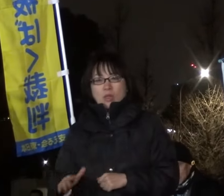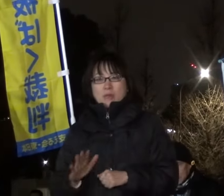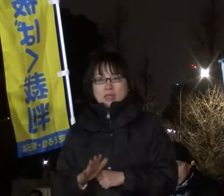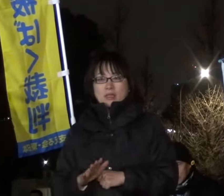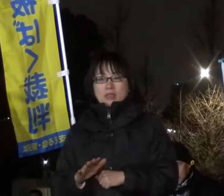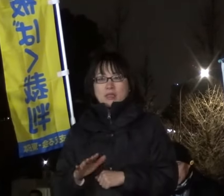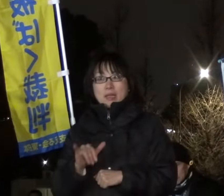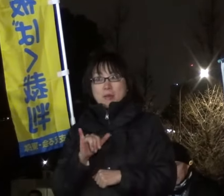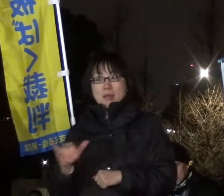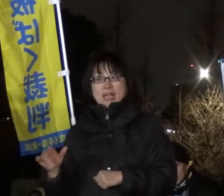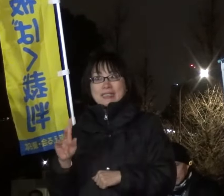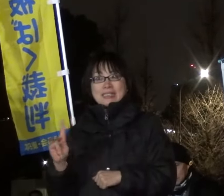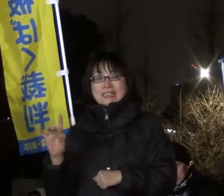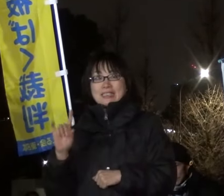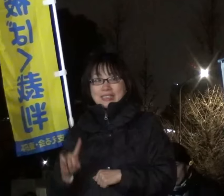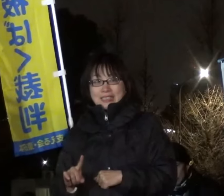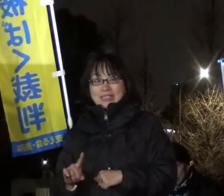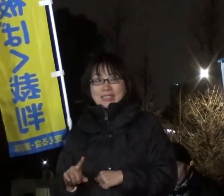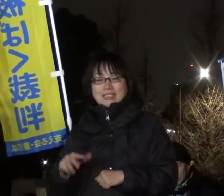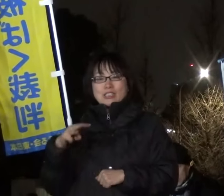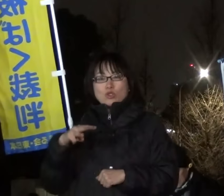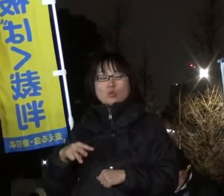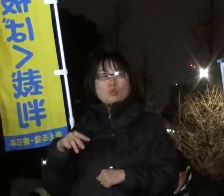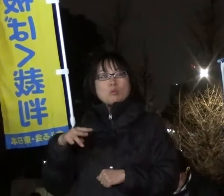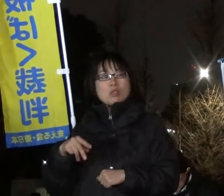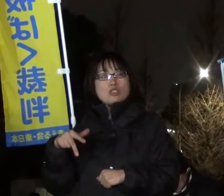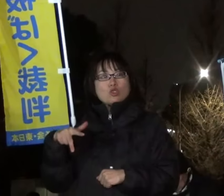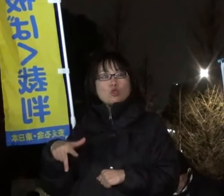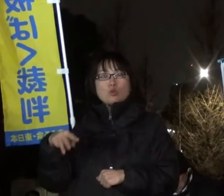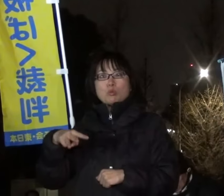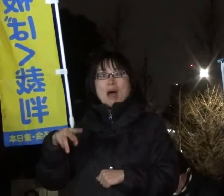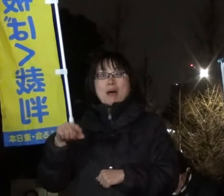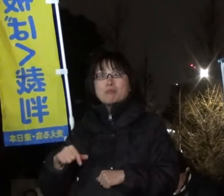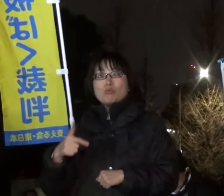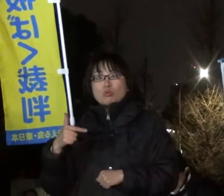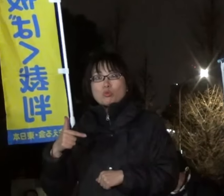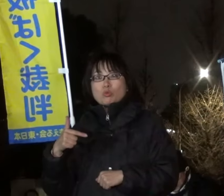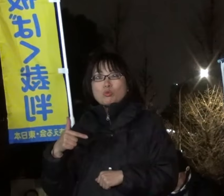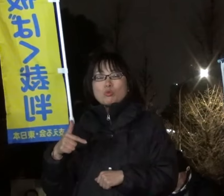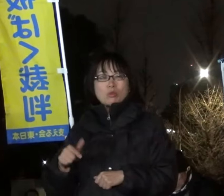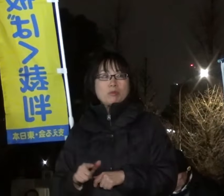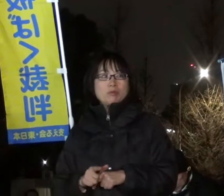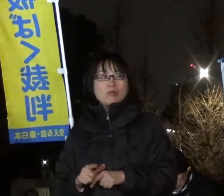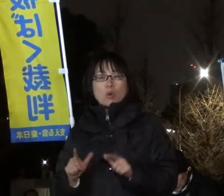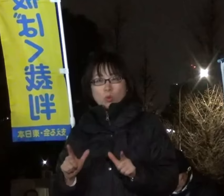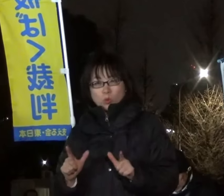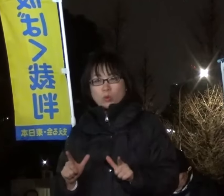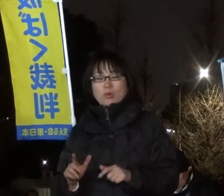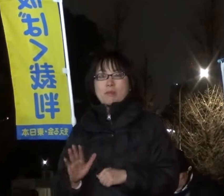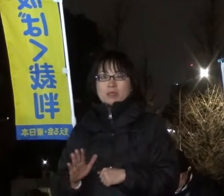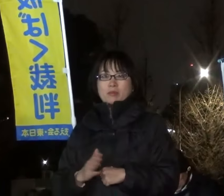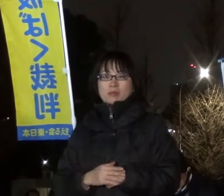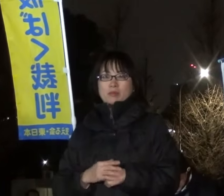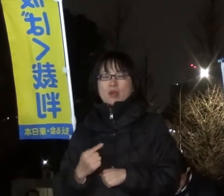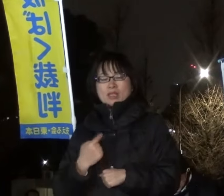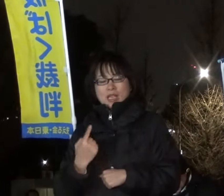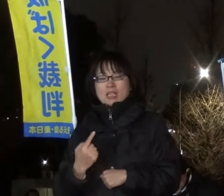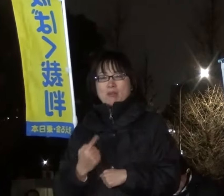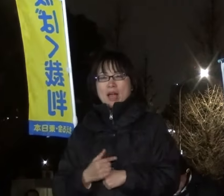とかスマップだとか ありますけども、個人的にデビッドボーイがね、ちょっとねあります